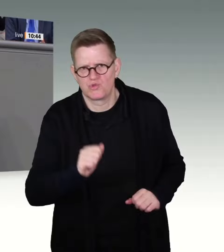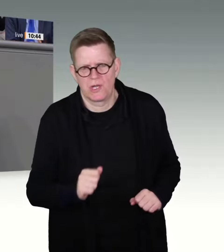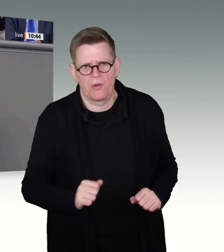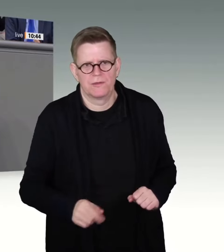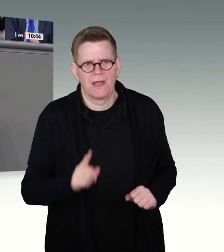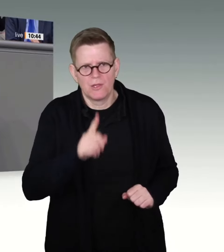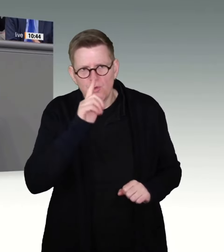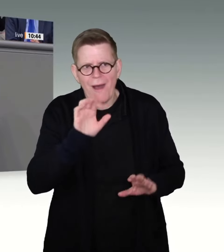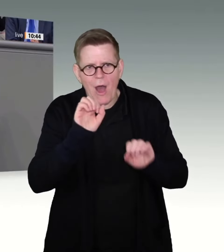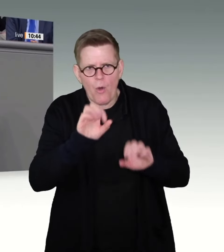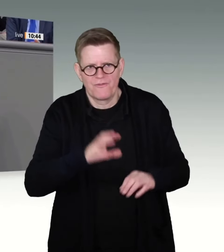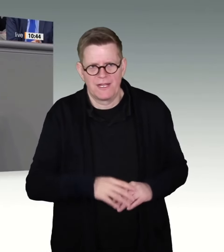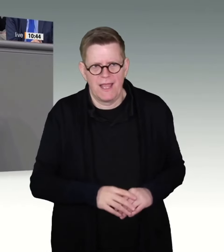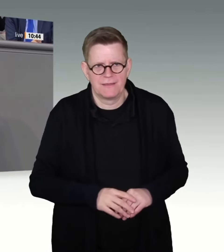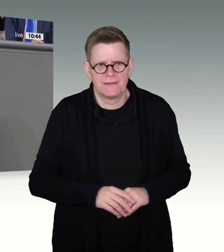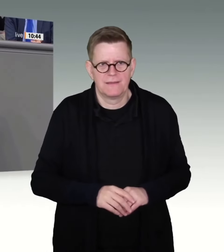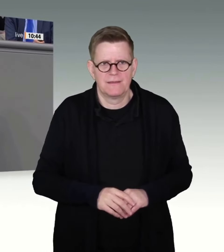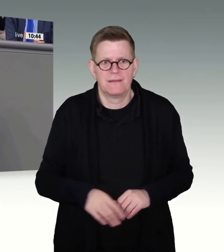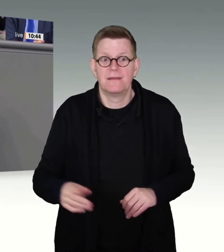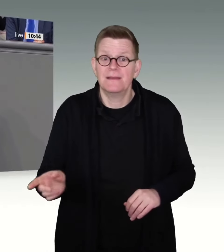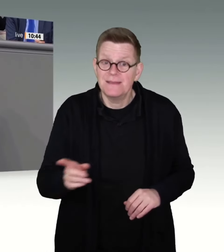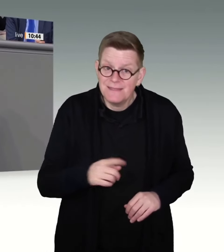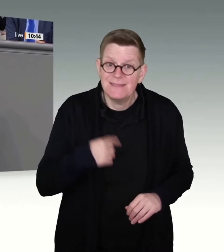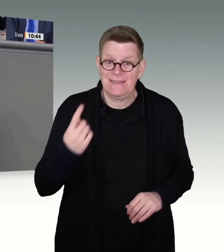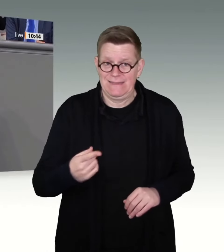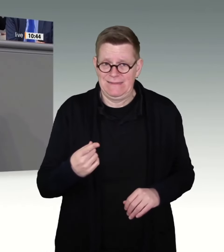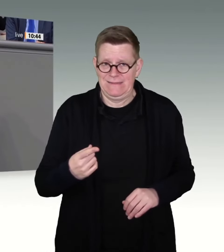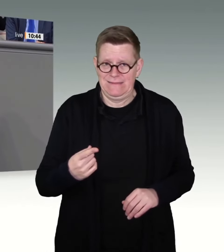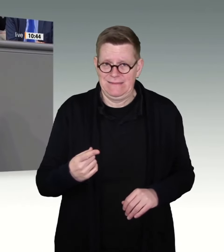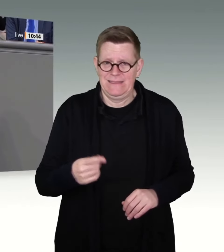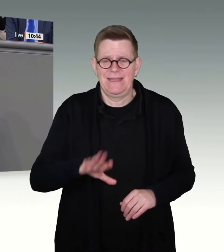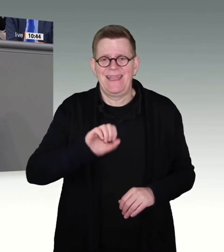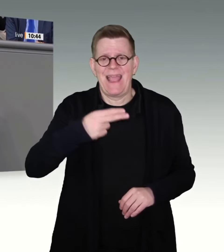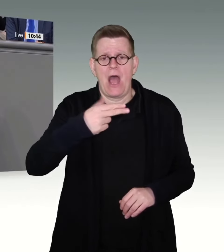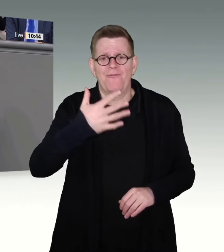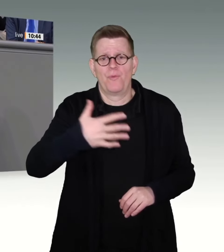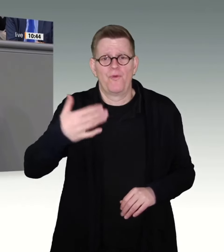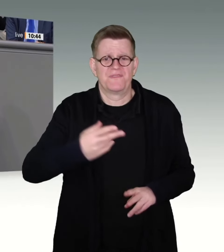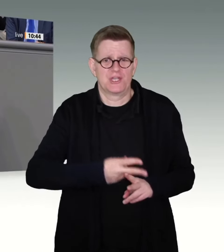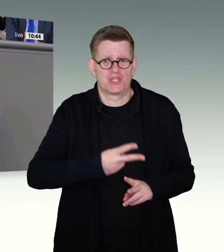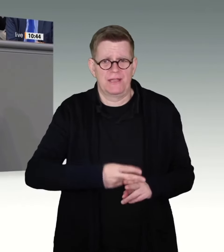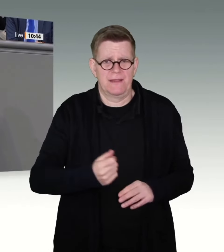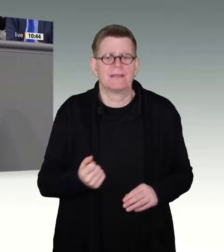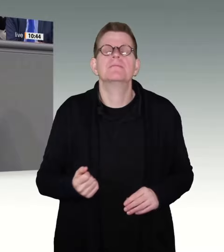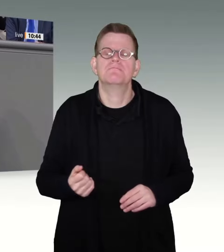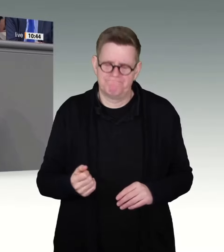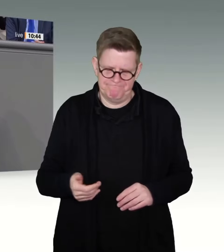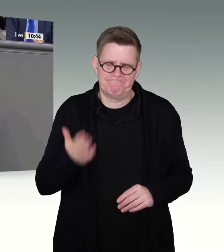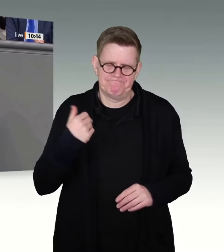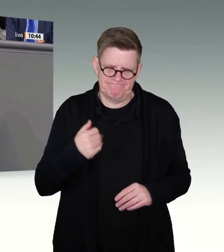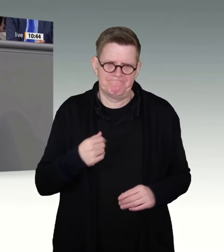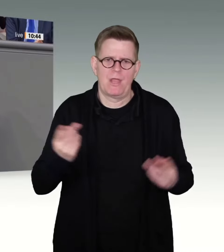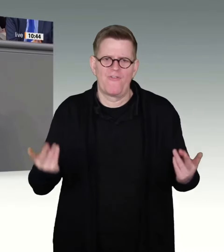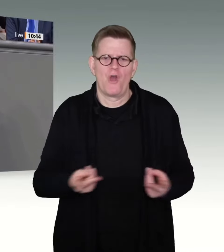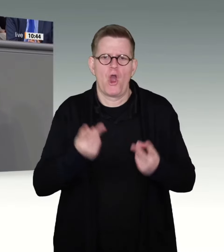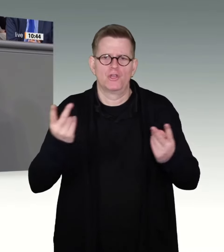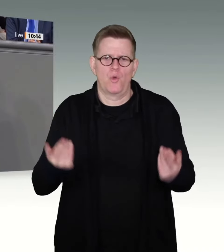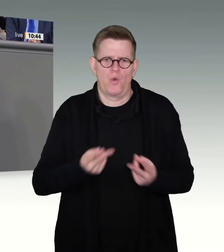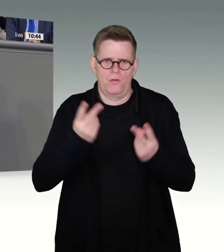um aufzuklären, wir haben den EH55-Standard sehr, sehr großzügig gefordert.